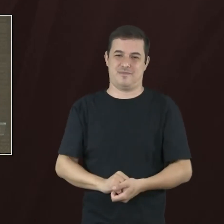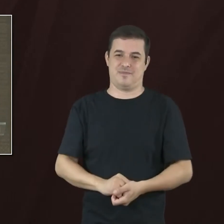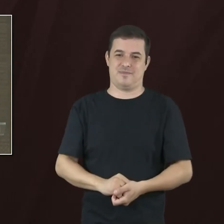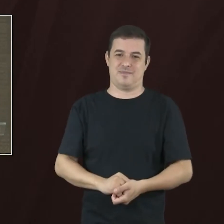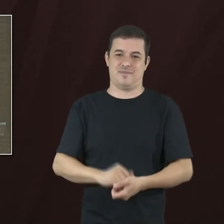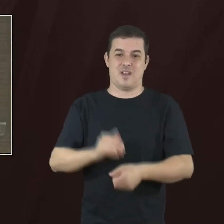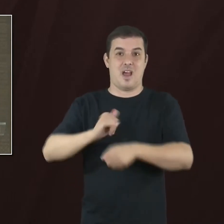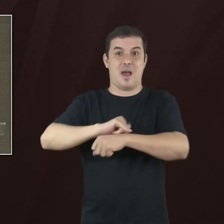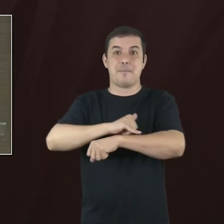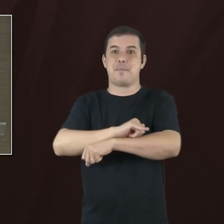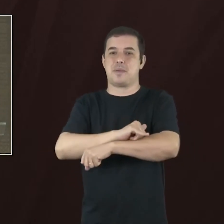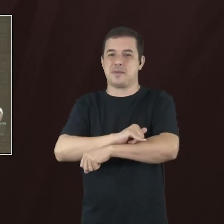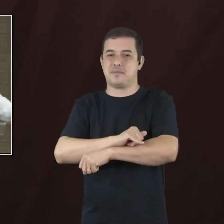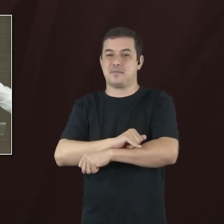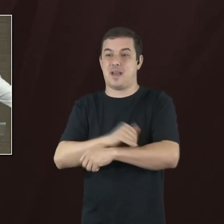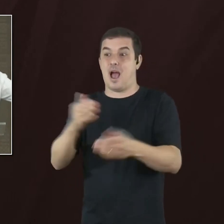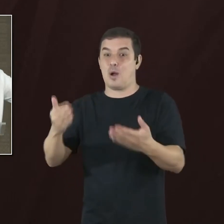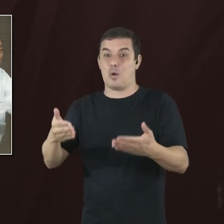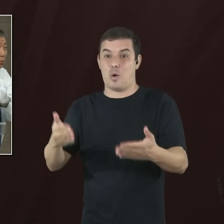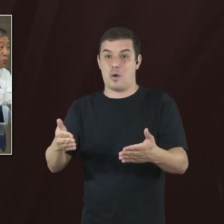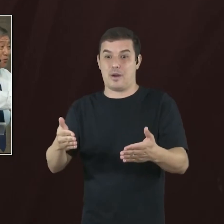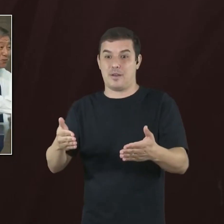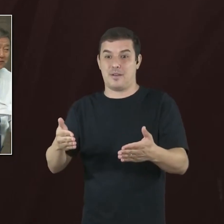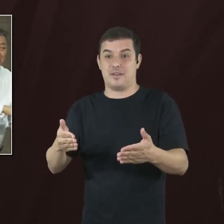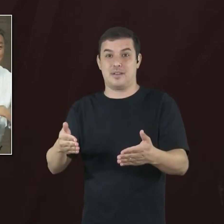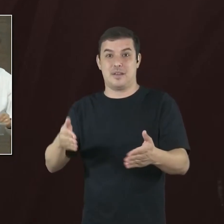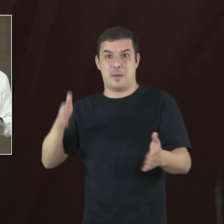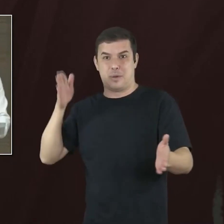Ami? Agora é para a gente,